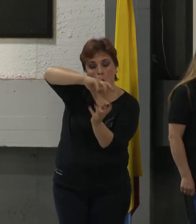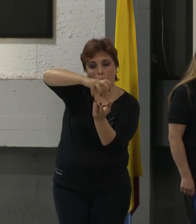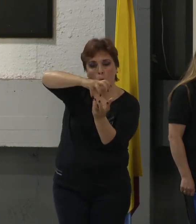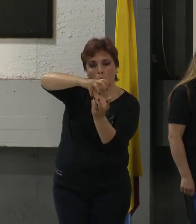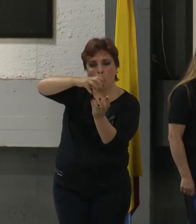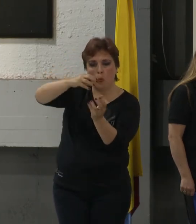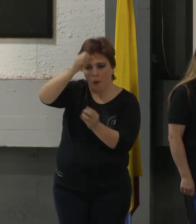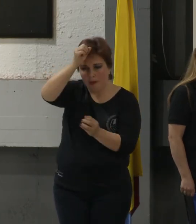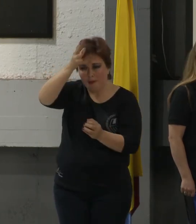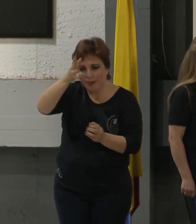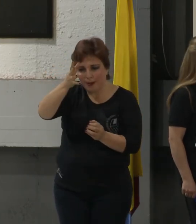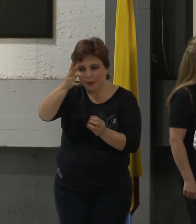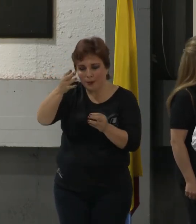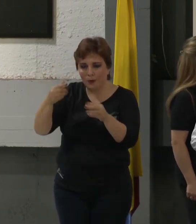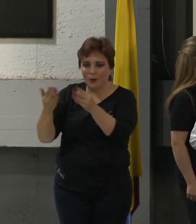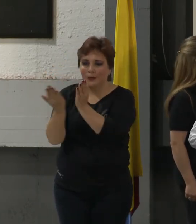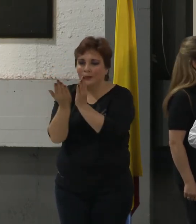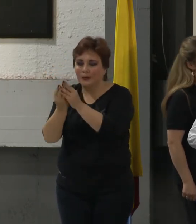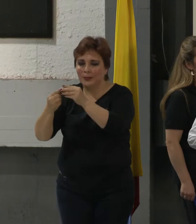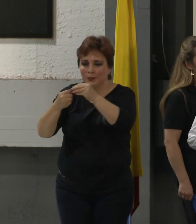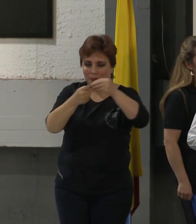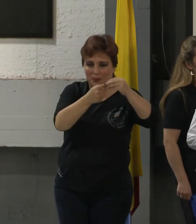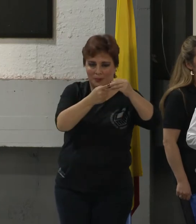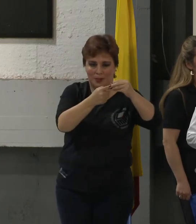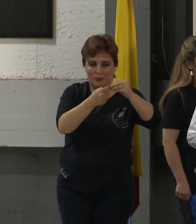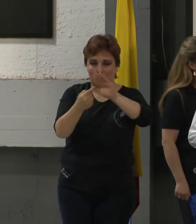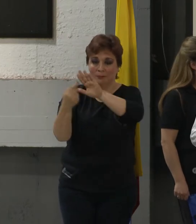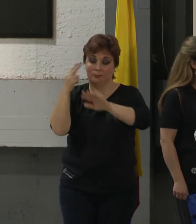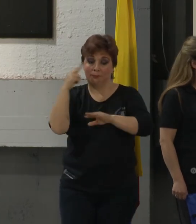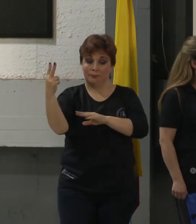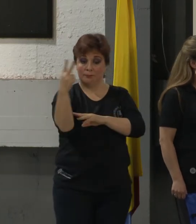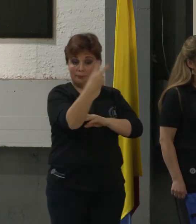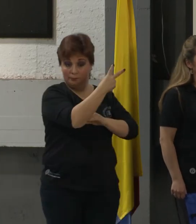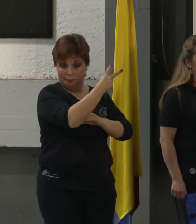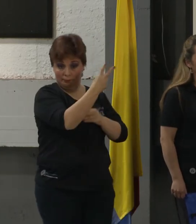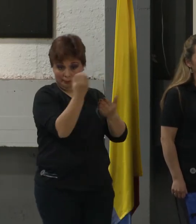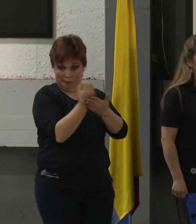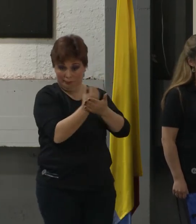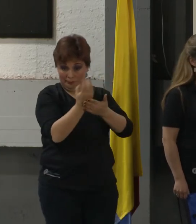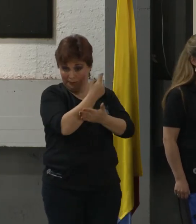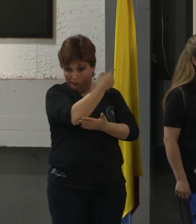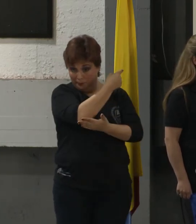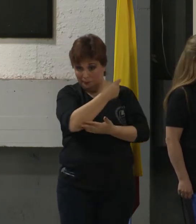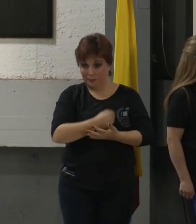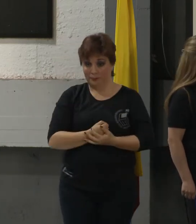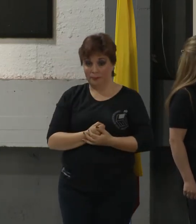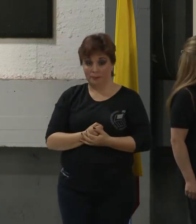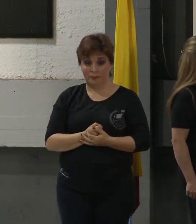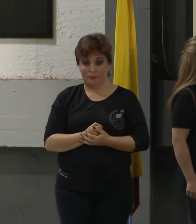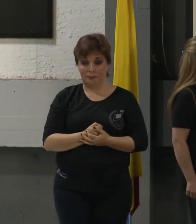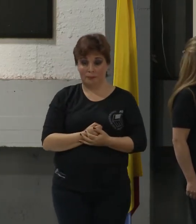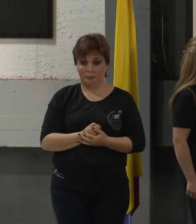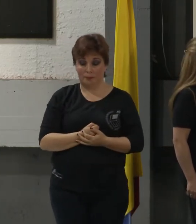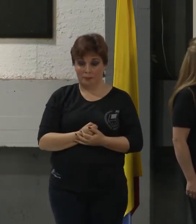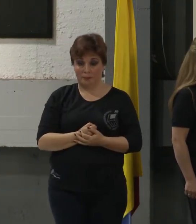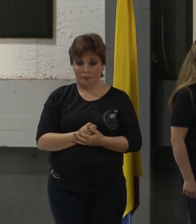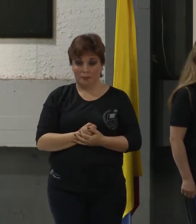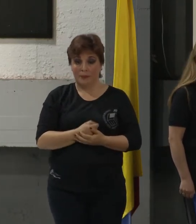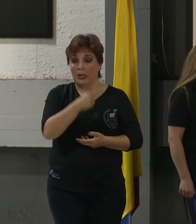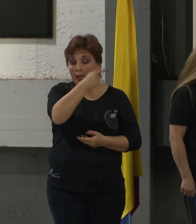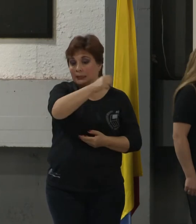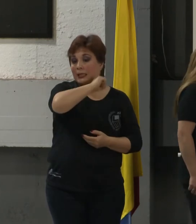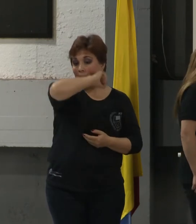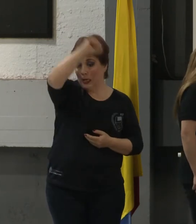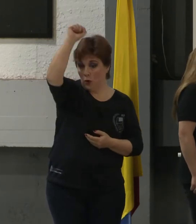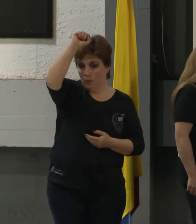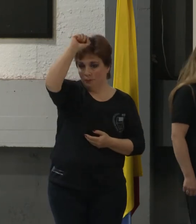especial lo podemos ver en la pantalla en este momento y estuvo conformado el grupo por los siguientes